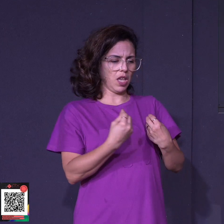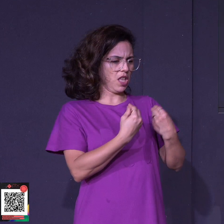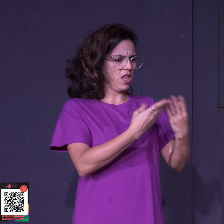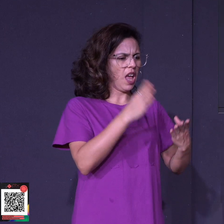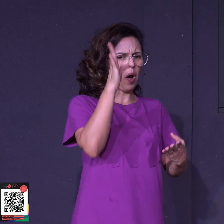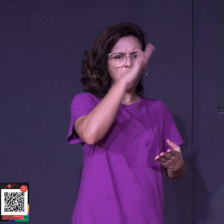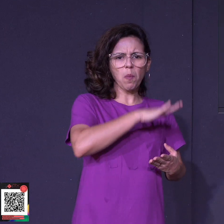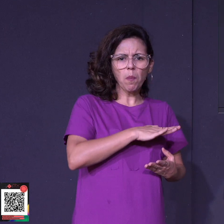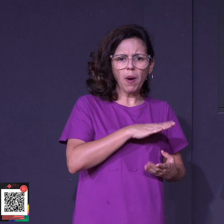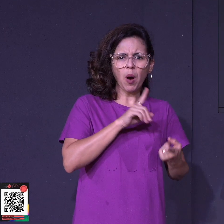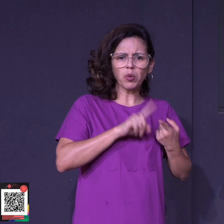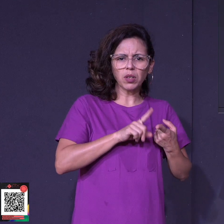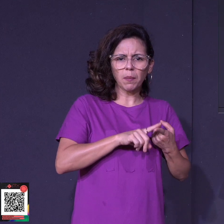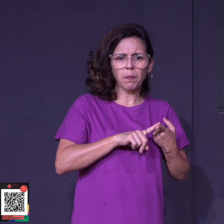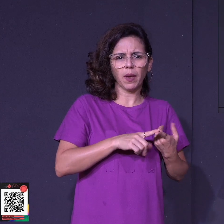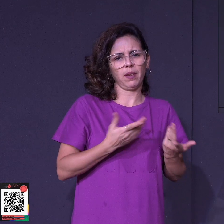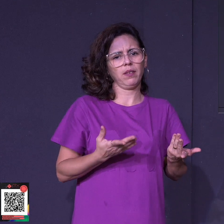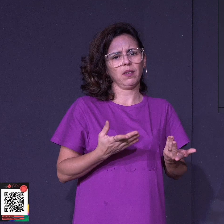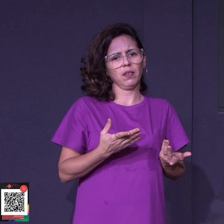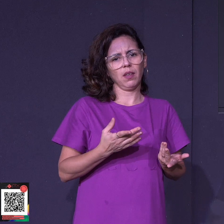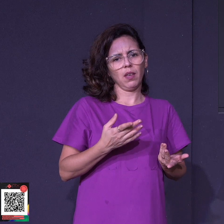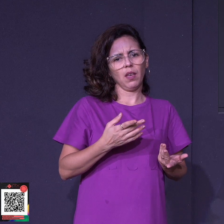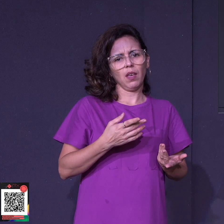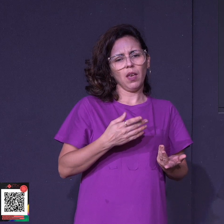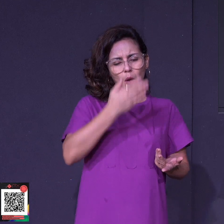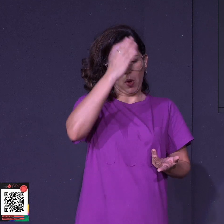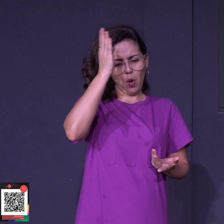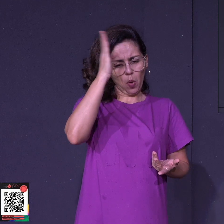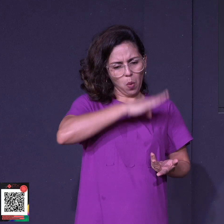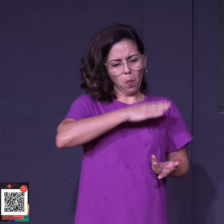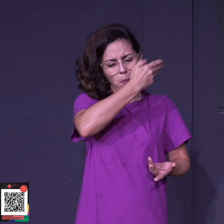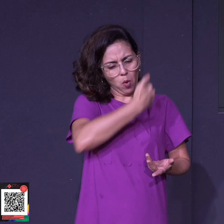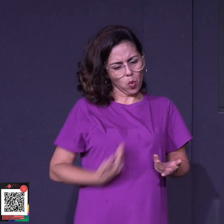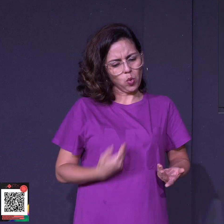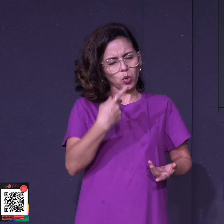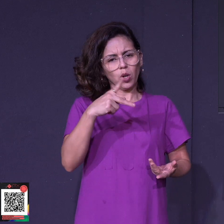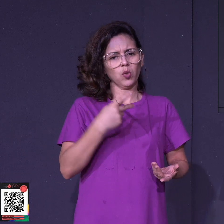O mal está determinando as tuas ações.